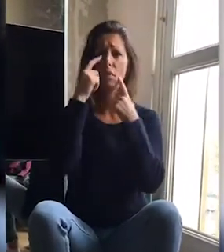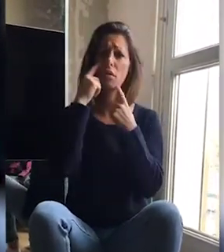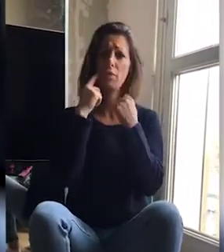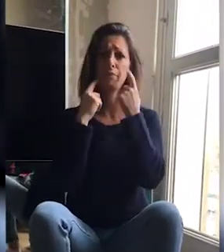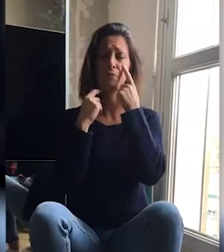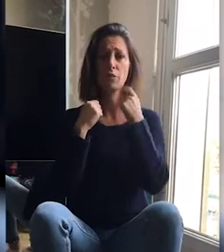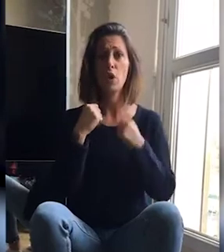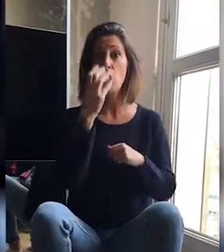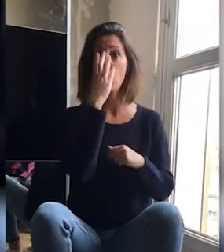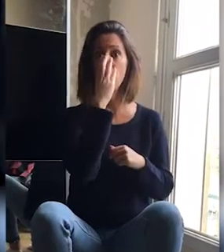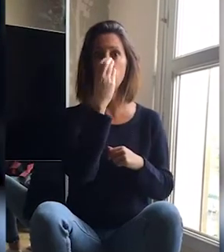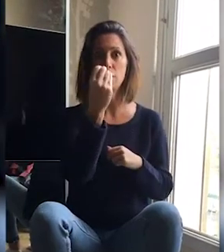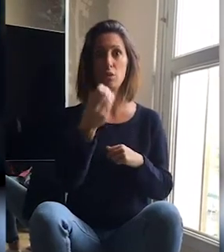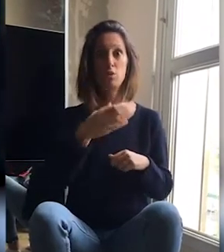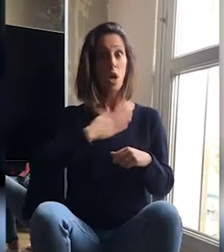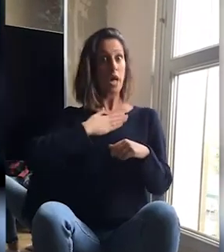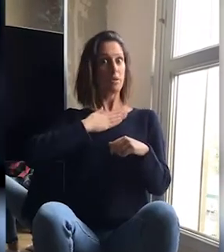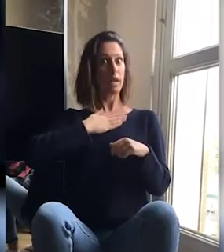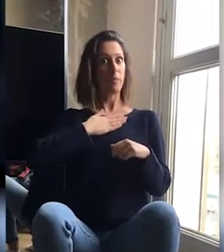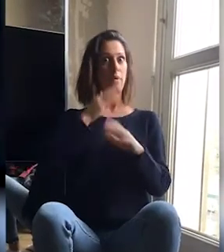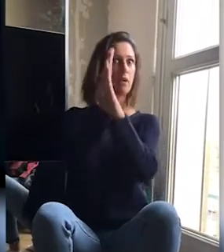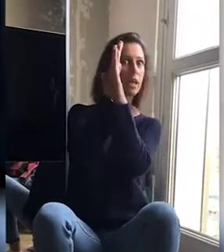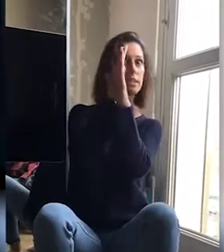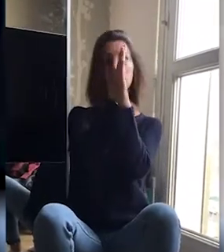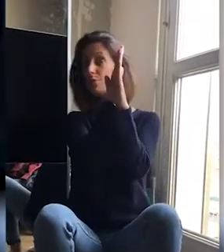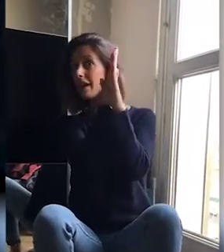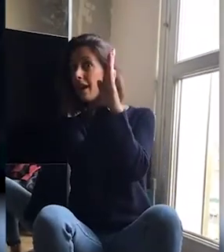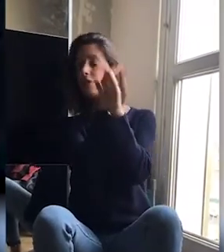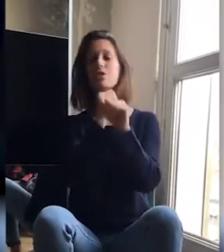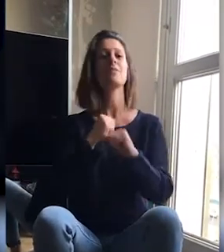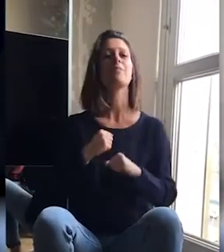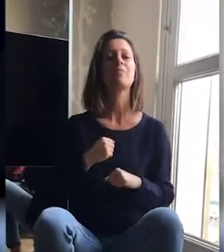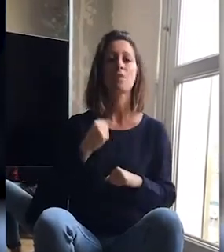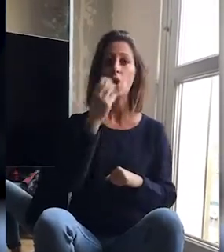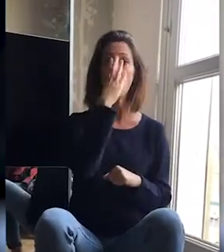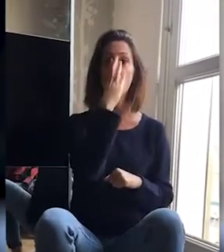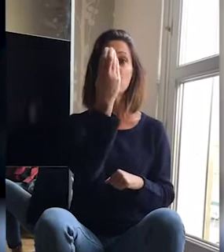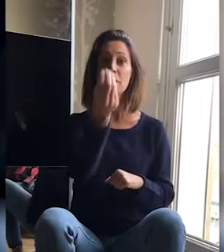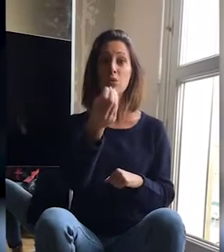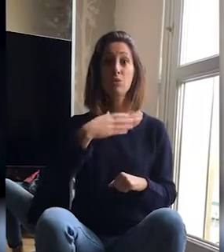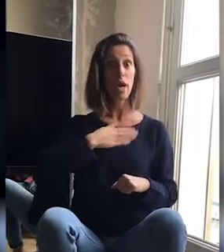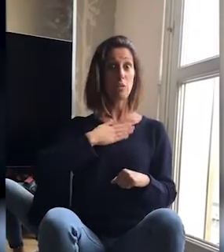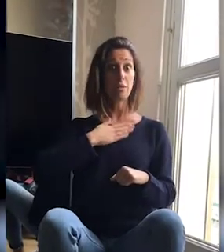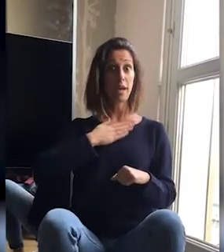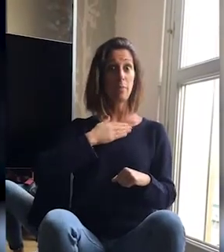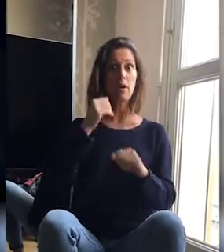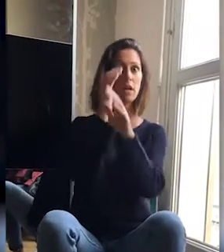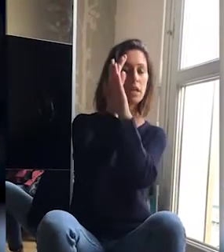pleure. Petit loup a eu très peur et il se cache. Petit loup a eu très peur et il